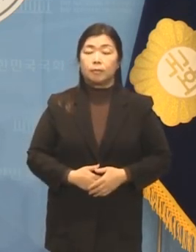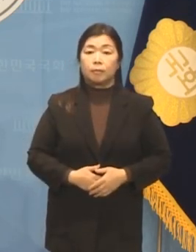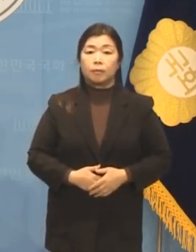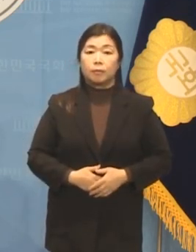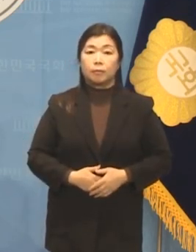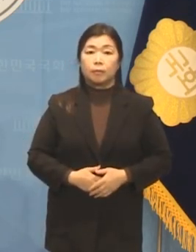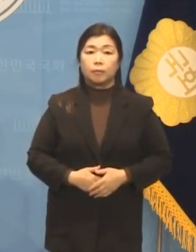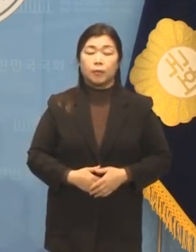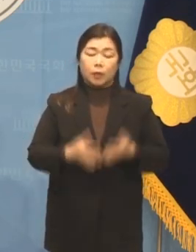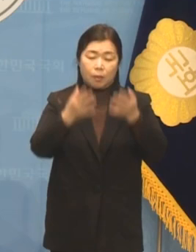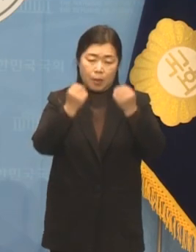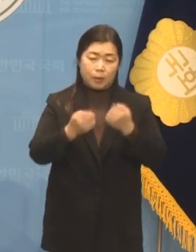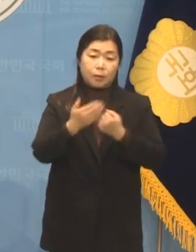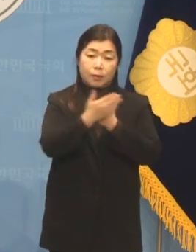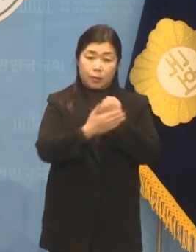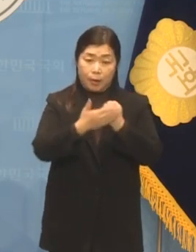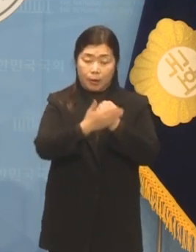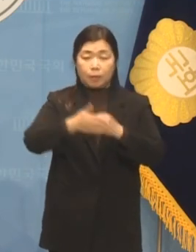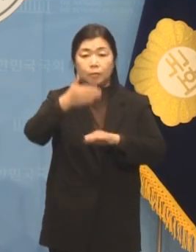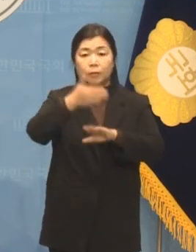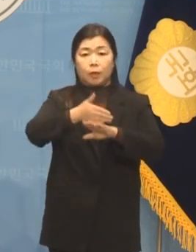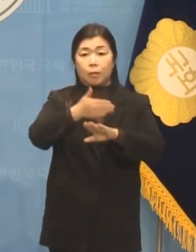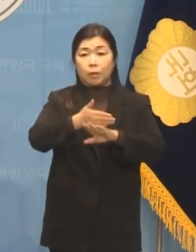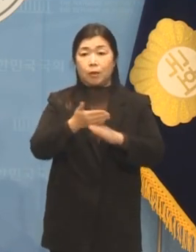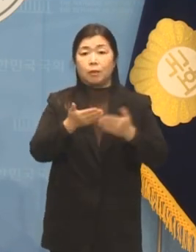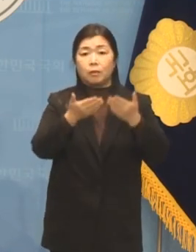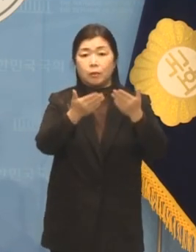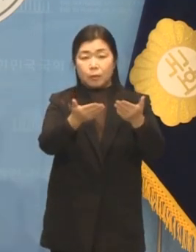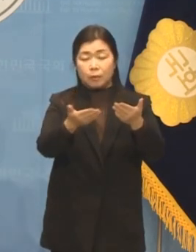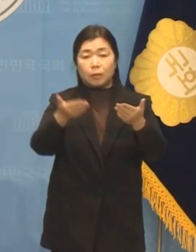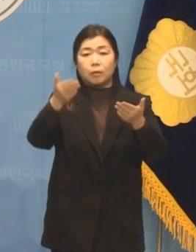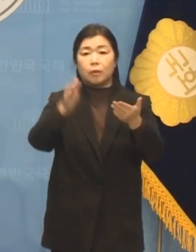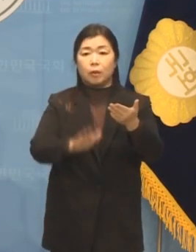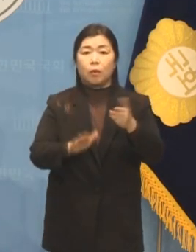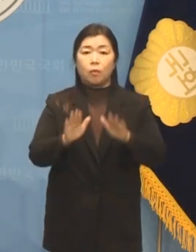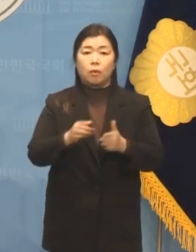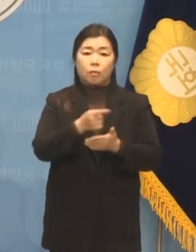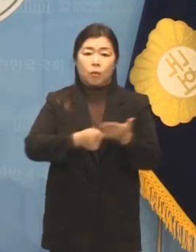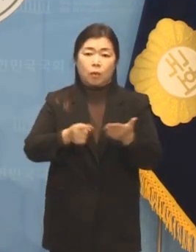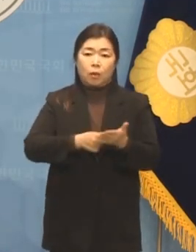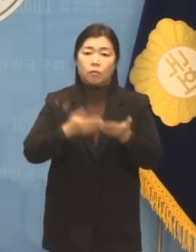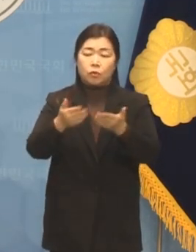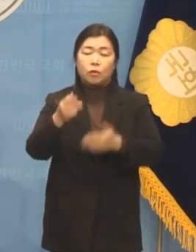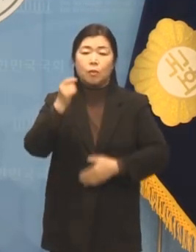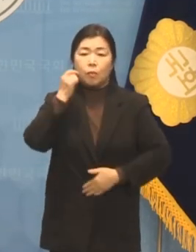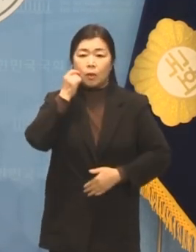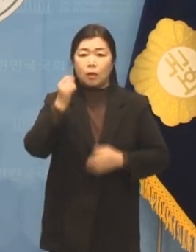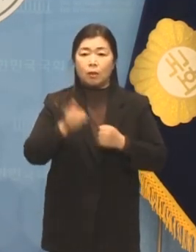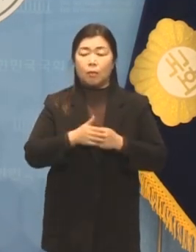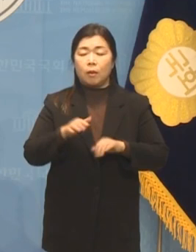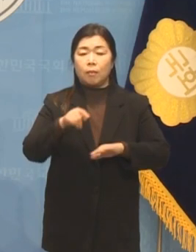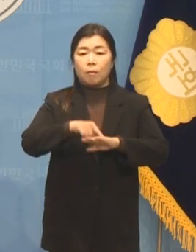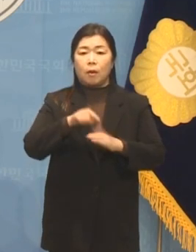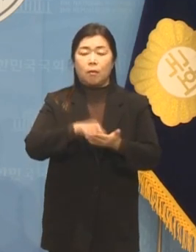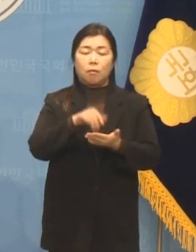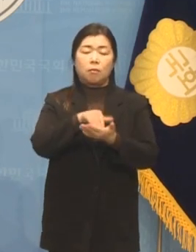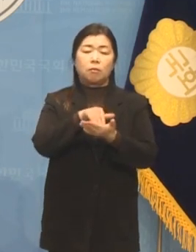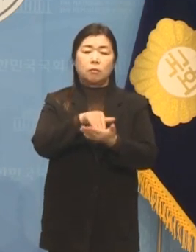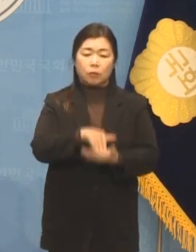은혜와 감사함에 크게 보답드리지 못한 현실에서 오늘은 무거운 마음으로 이 자리에